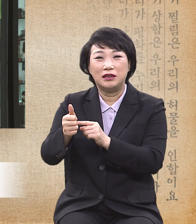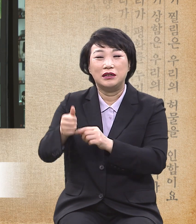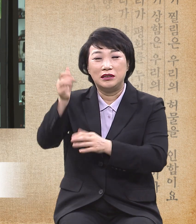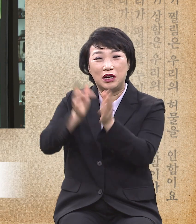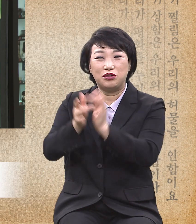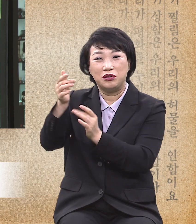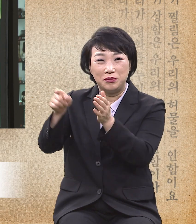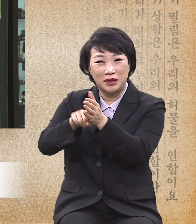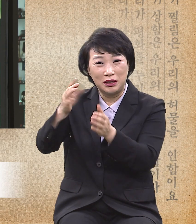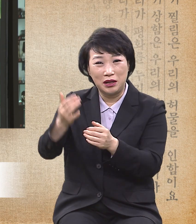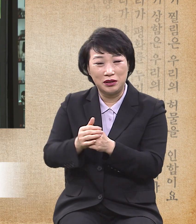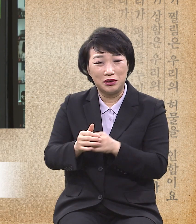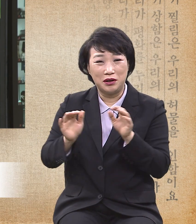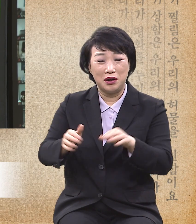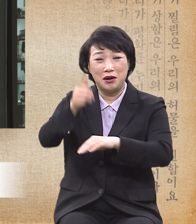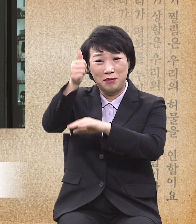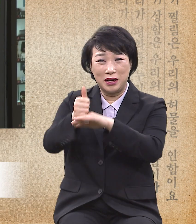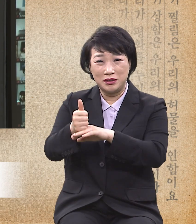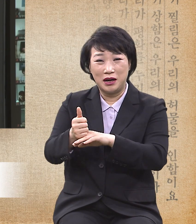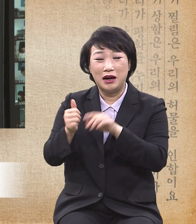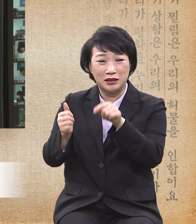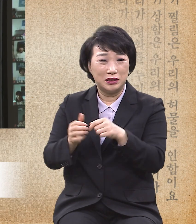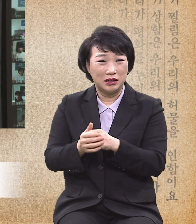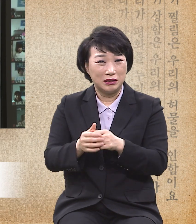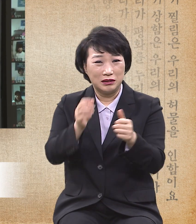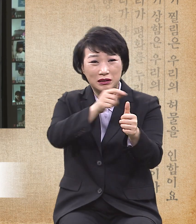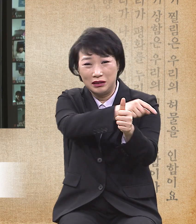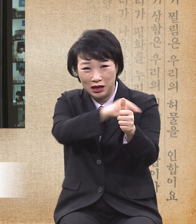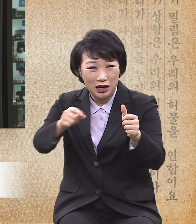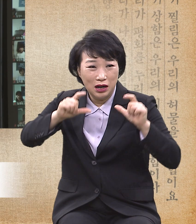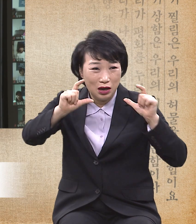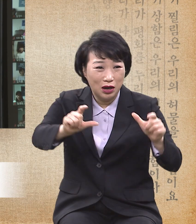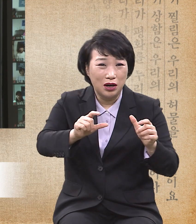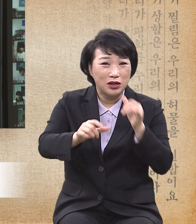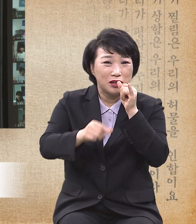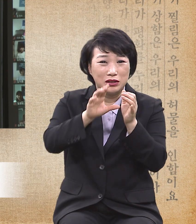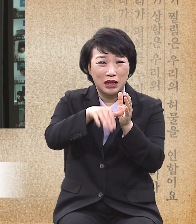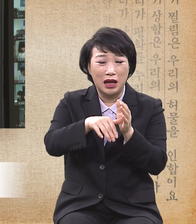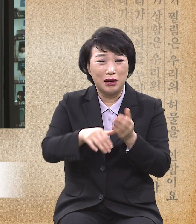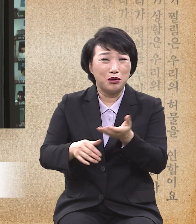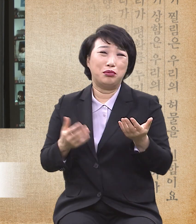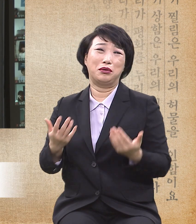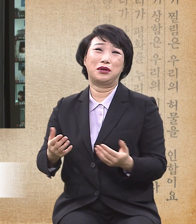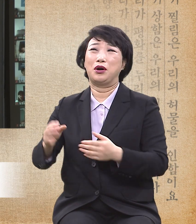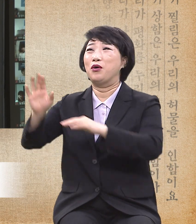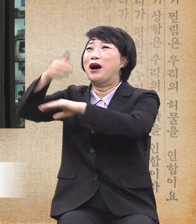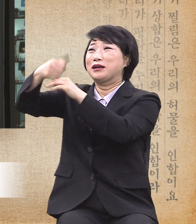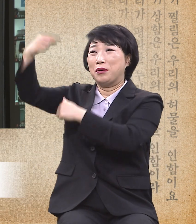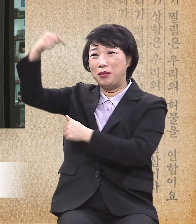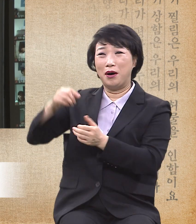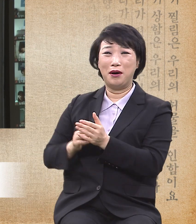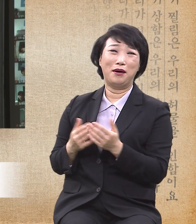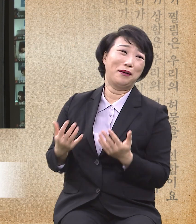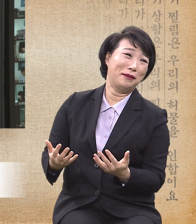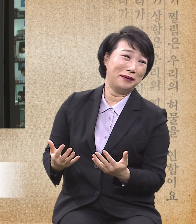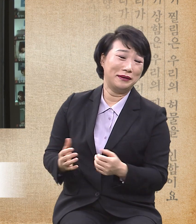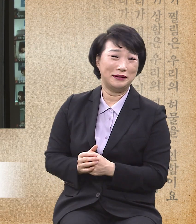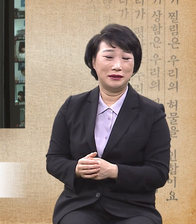마지막 소장이 사형 집행할 때, 그렇지, 황제가 집행하라고 했으니까.